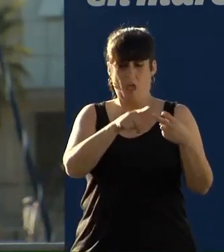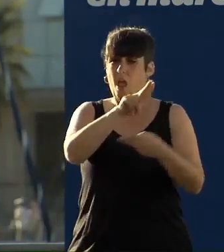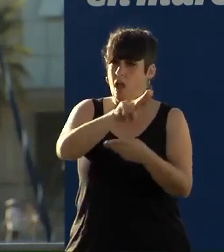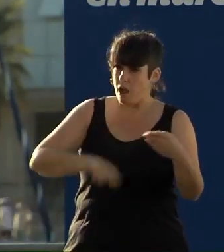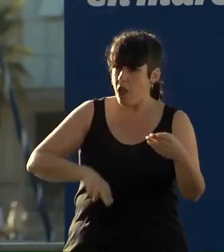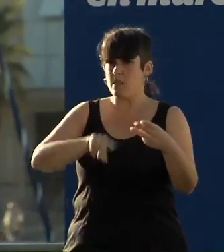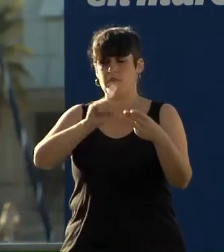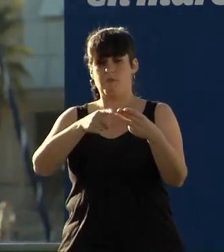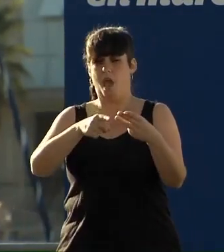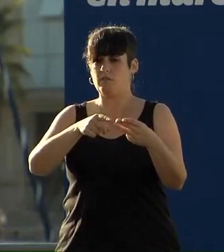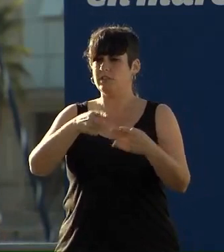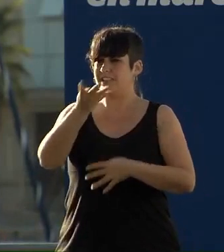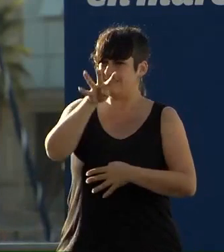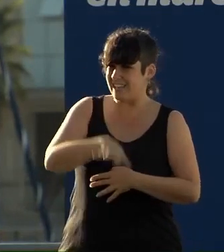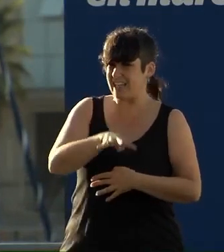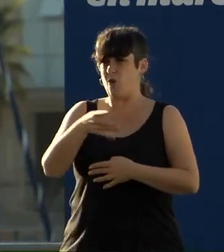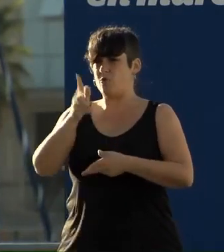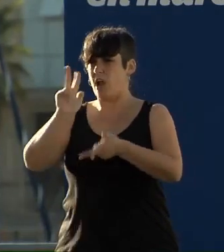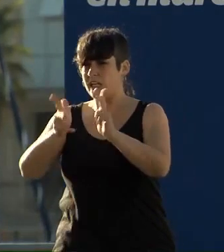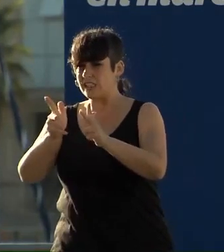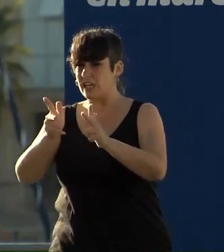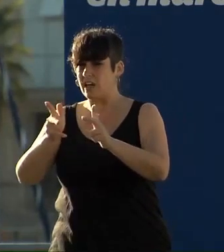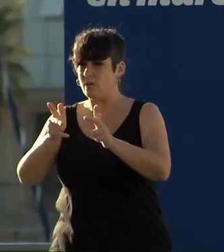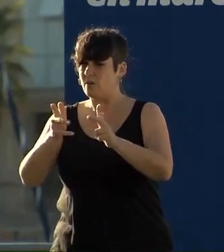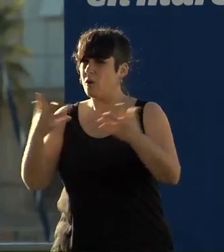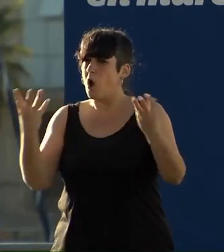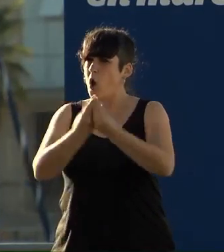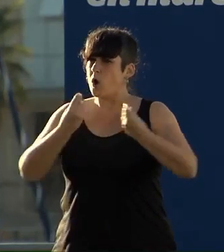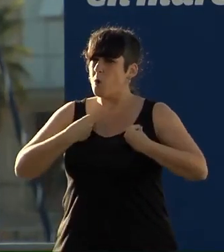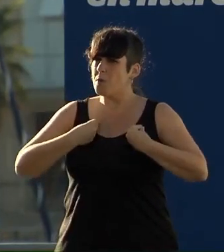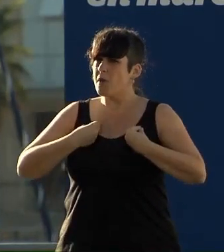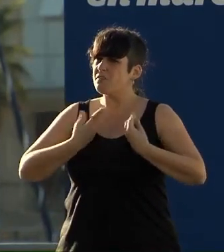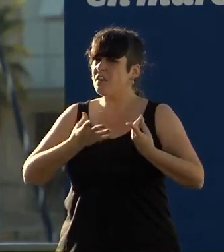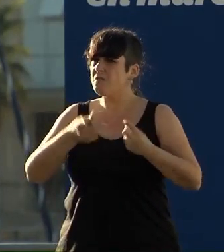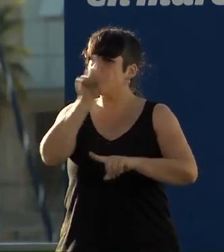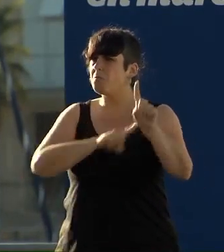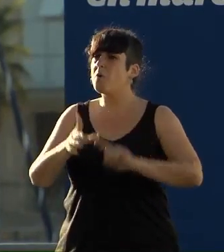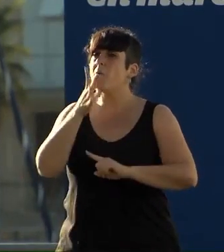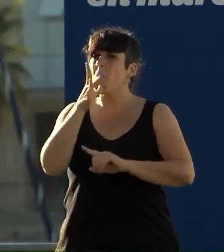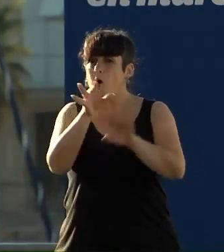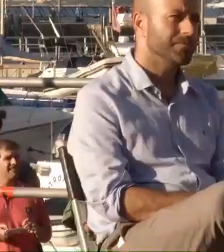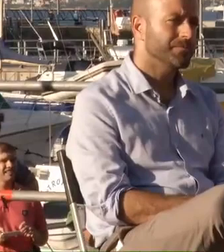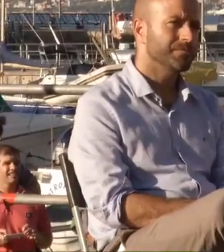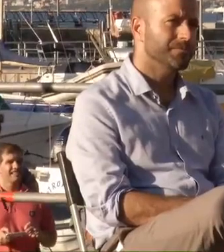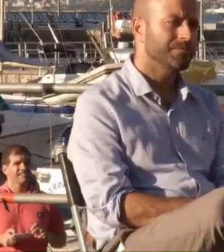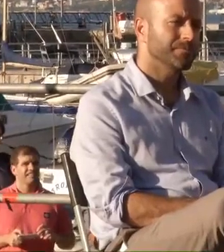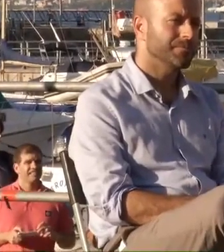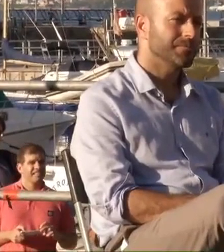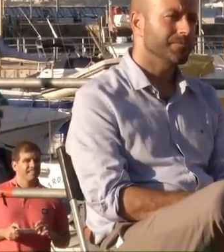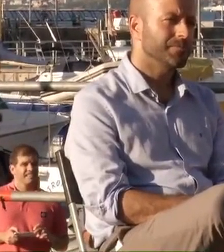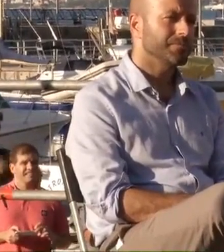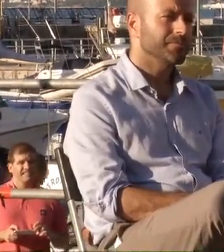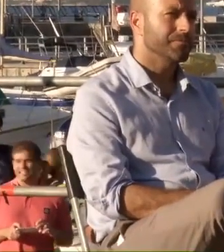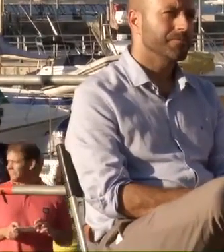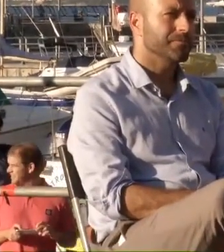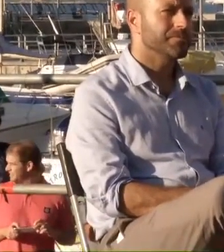in extenso non é unha cuestión de organización territorial, senón de articulación de suxetos políticos